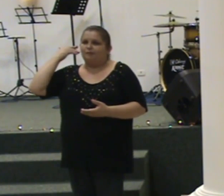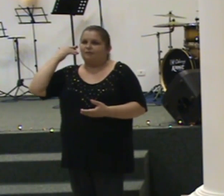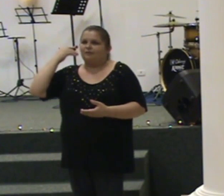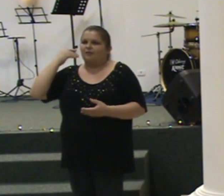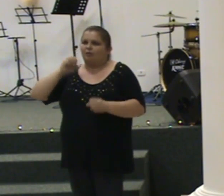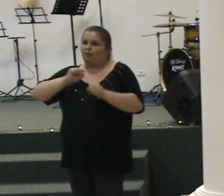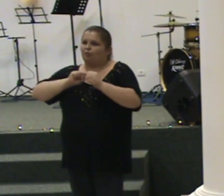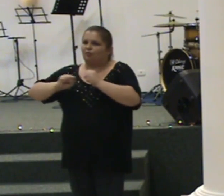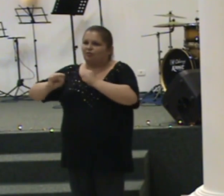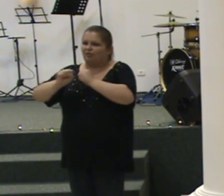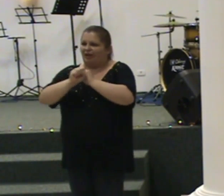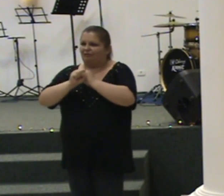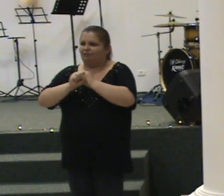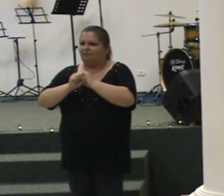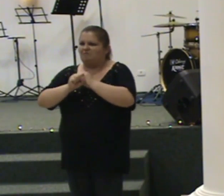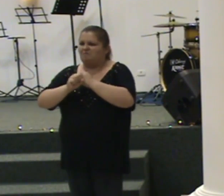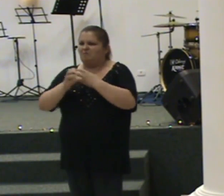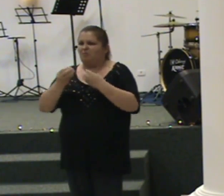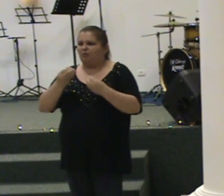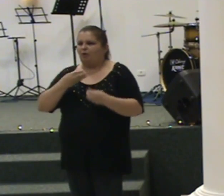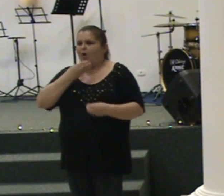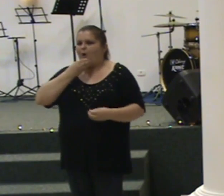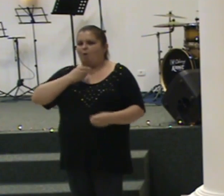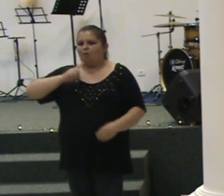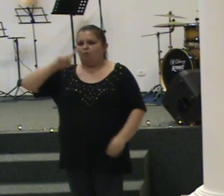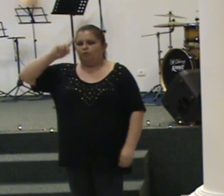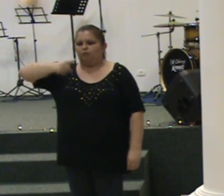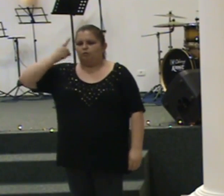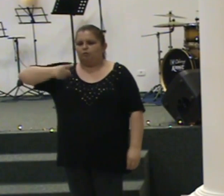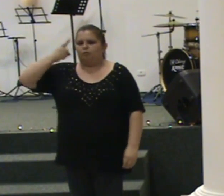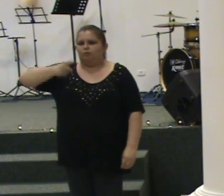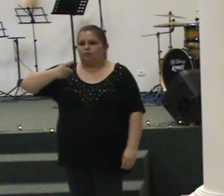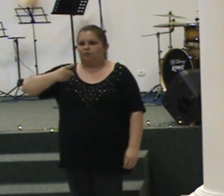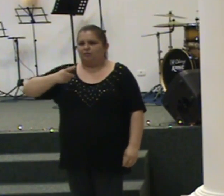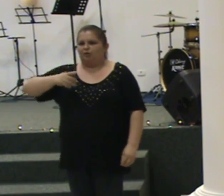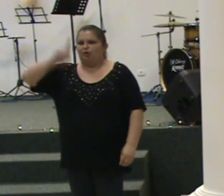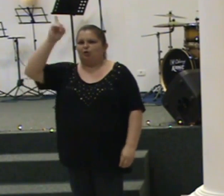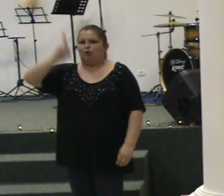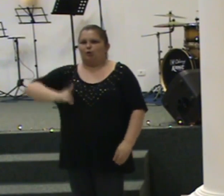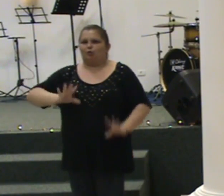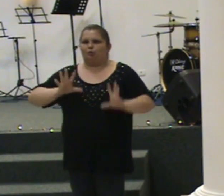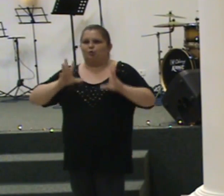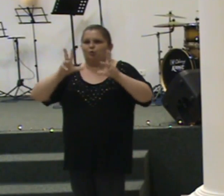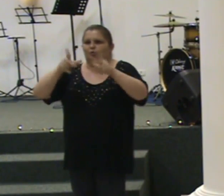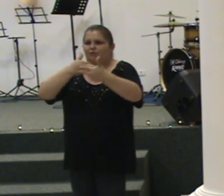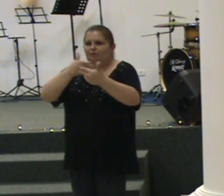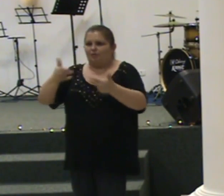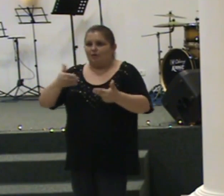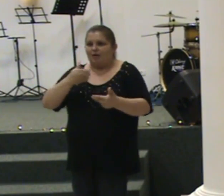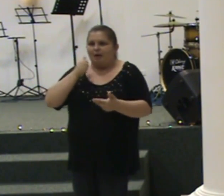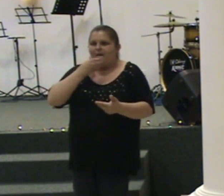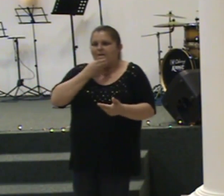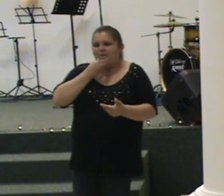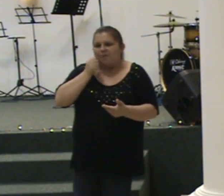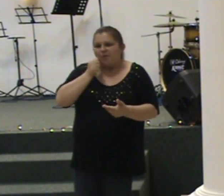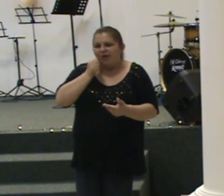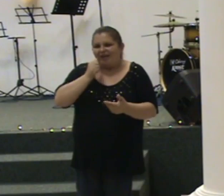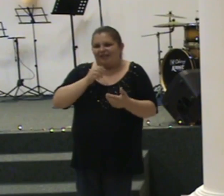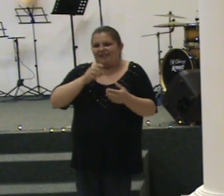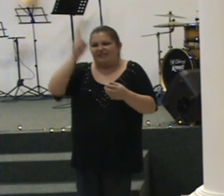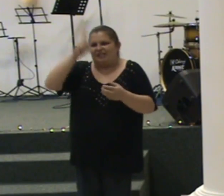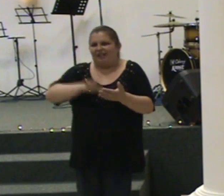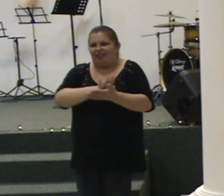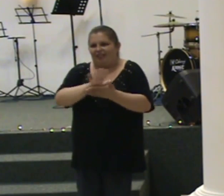uma sociedade bastante machista, né? E qualquer coisa, o homem tinha todo o direito lá, muito mais que a mulher quase